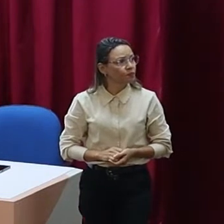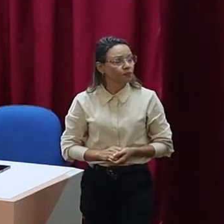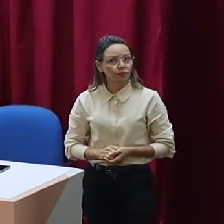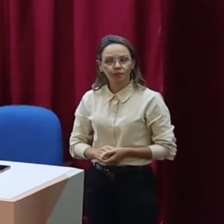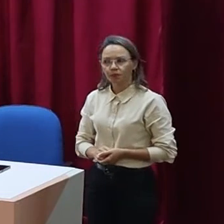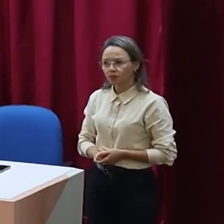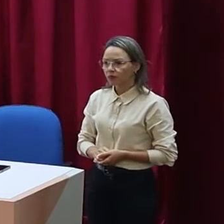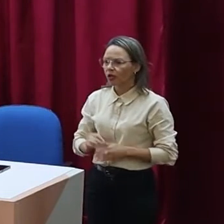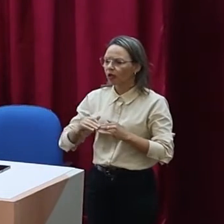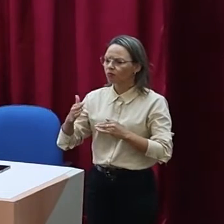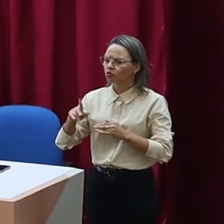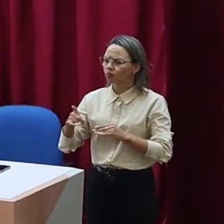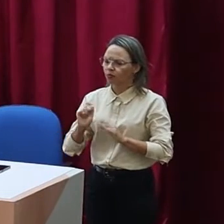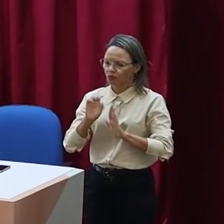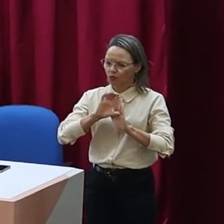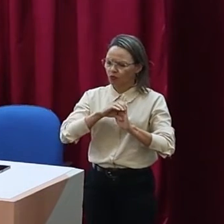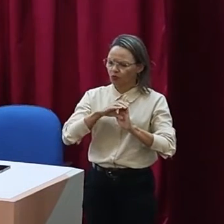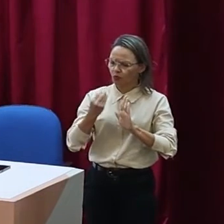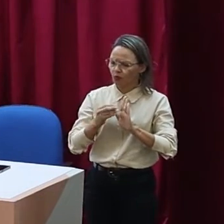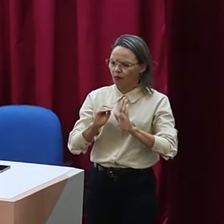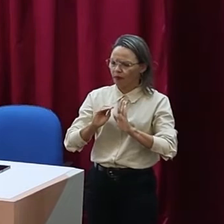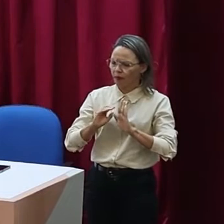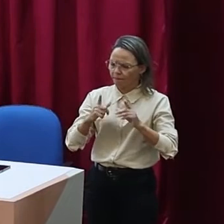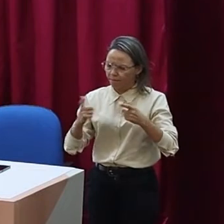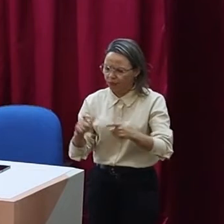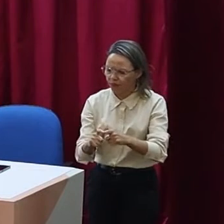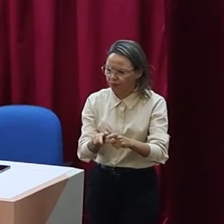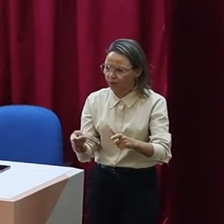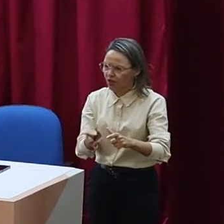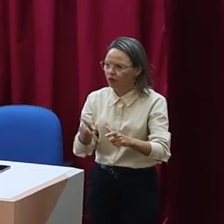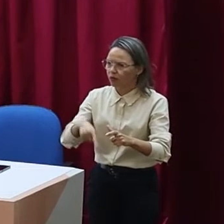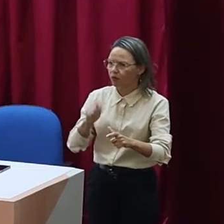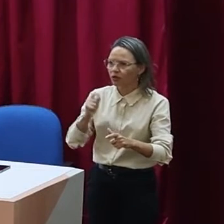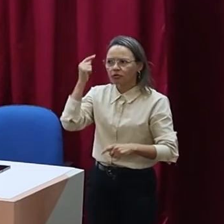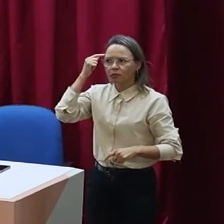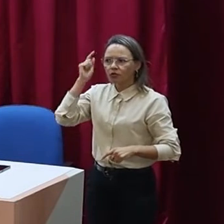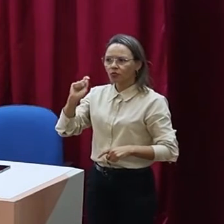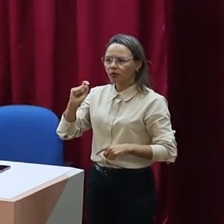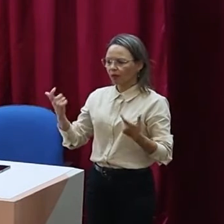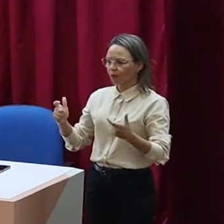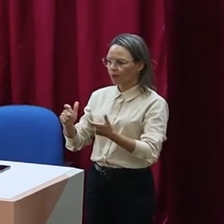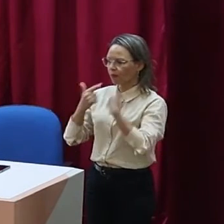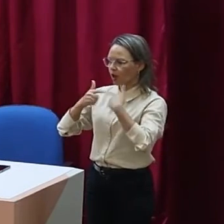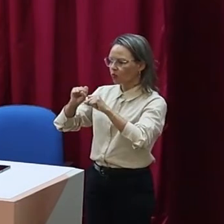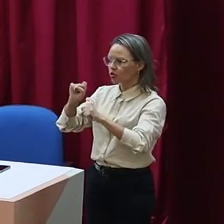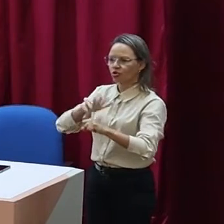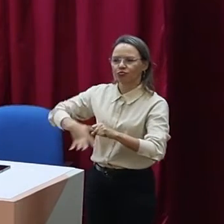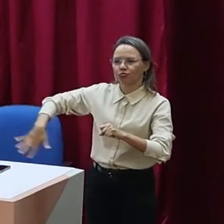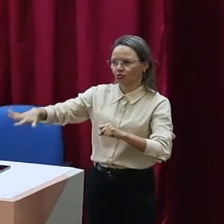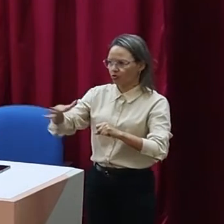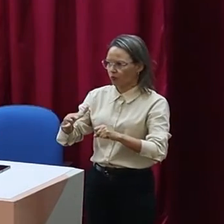E a partir desse conceito de minorias bivalentes, que nós estamos começando a pensar as minorias linguísticas, de modo geral.